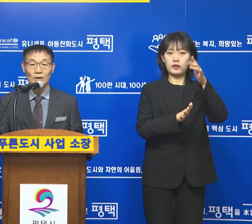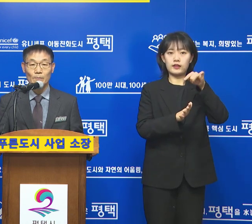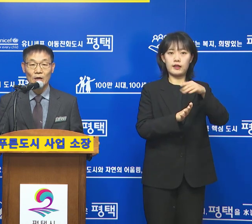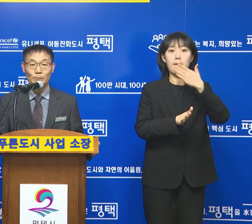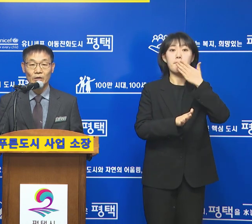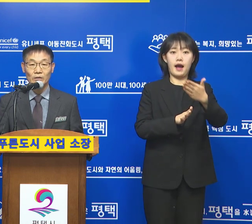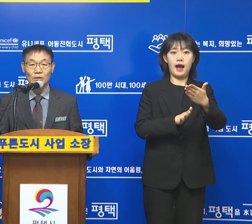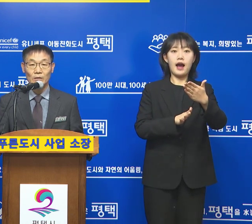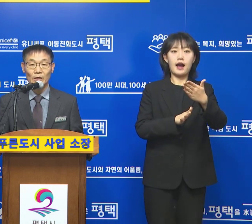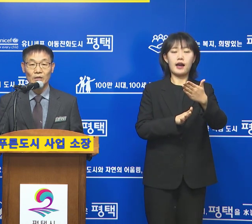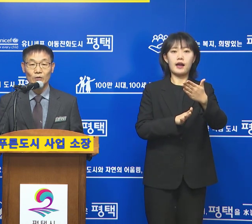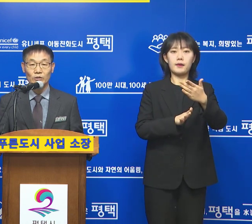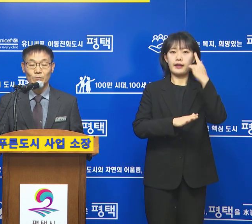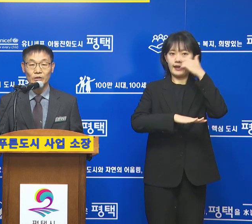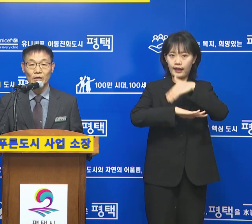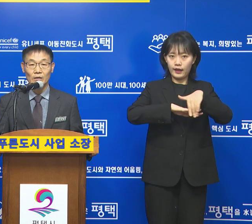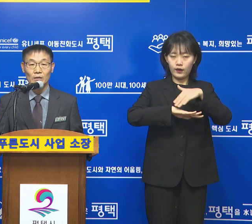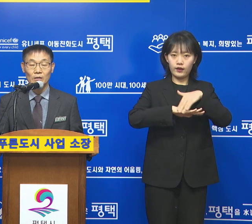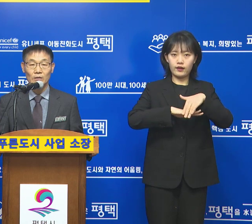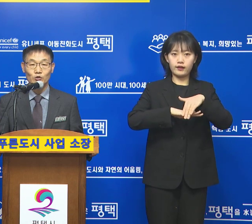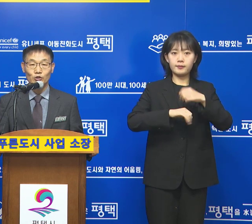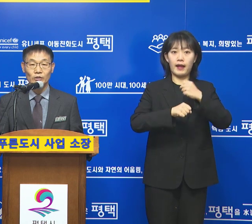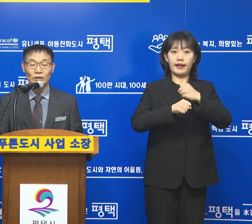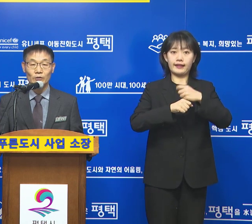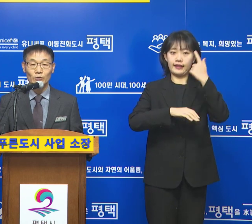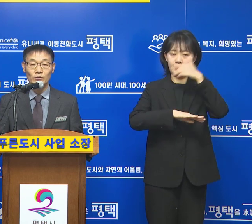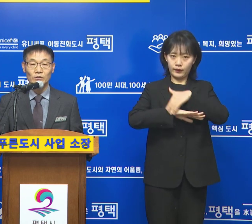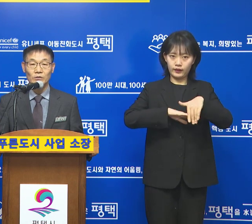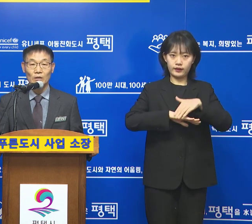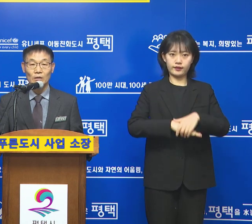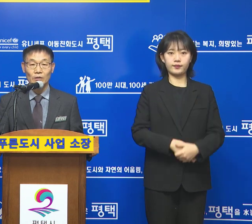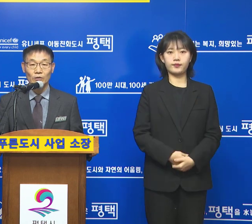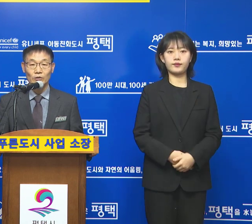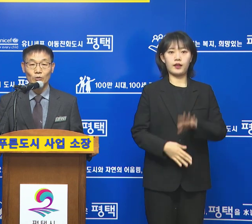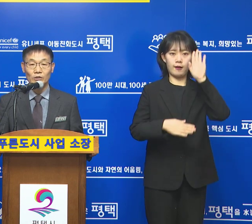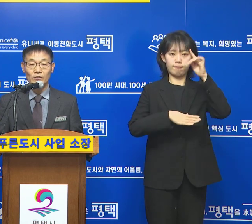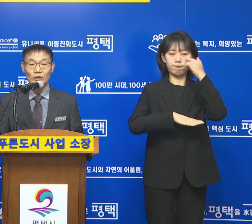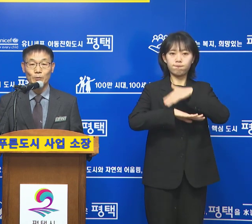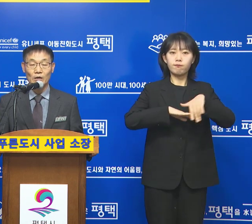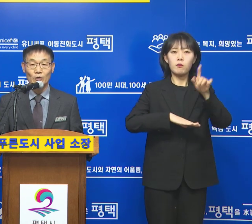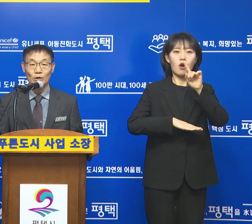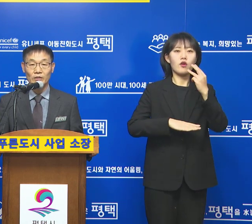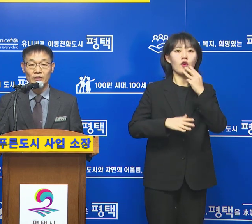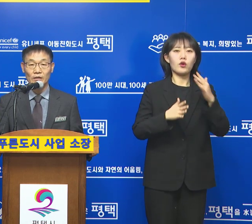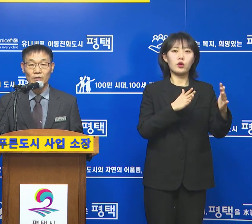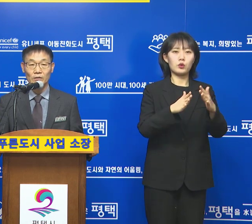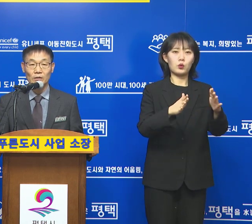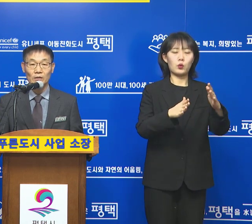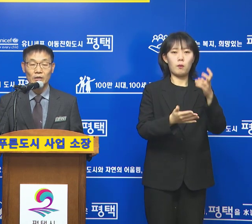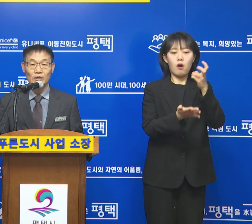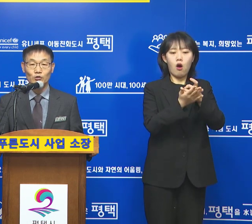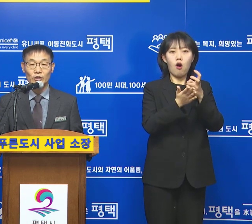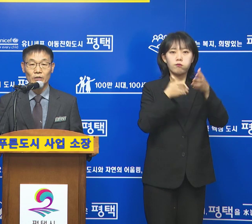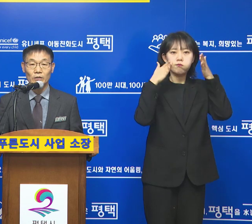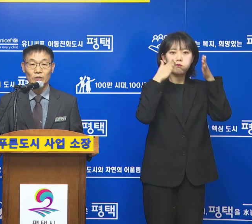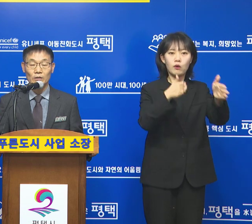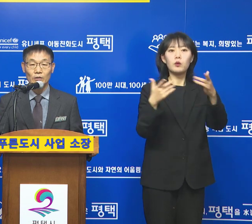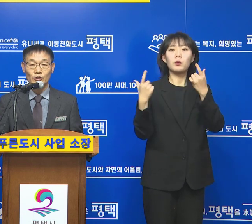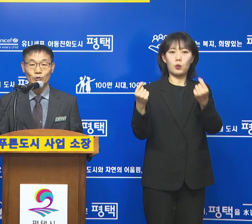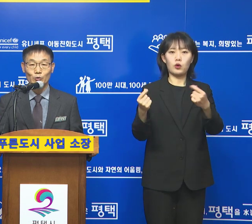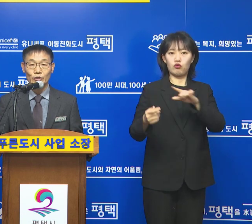있는 발판을 마련하고자 합니다. 추진 계획으로는 경기도 정책 방향과 일치하여